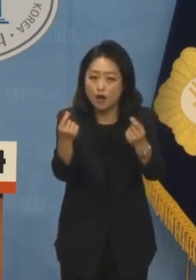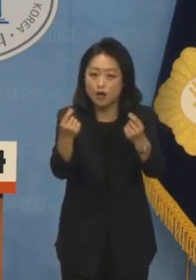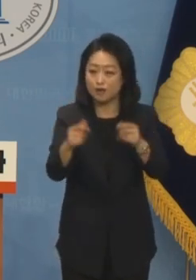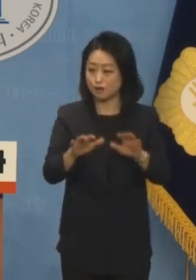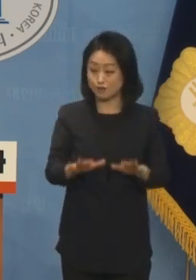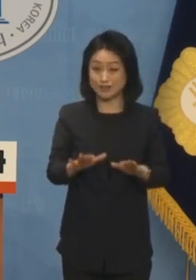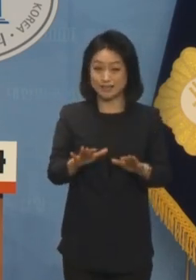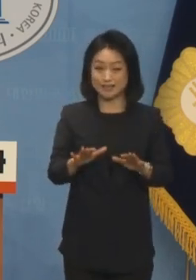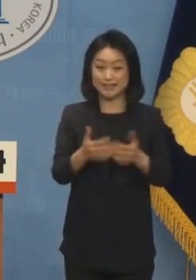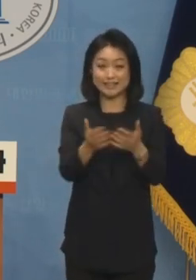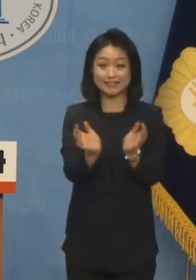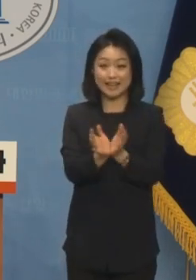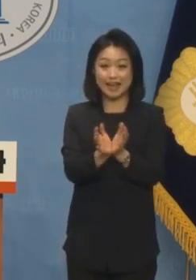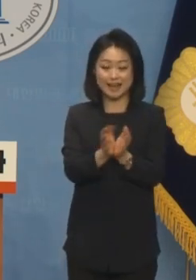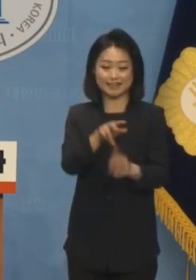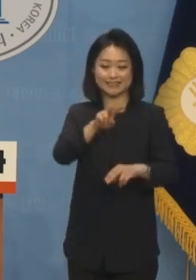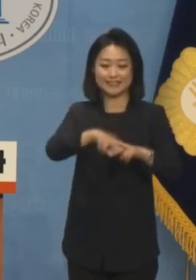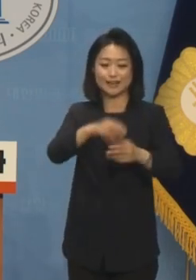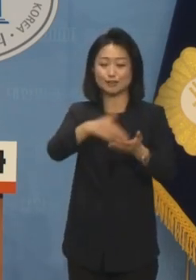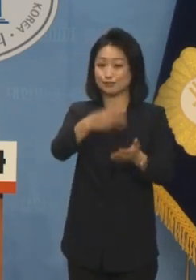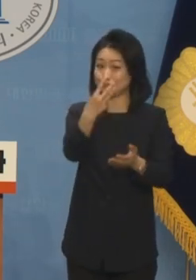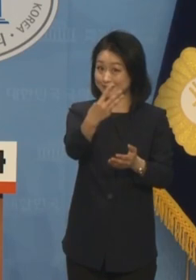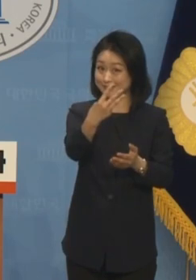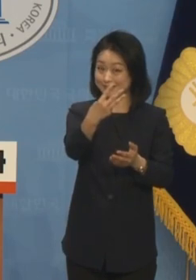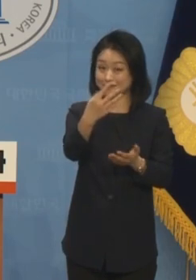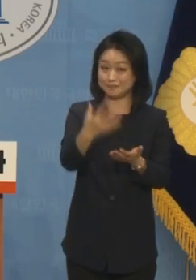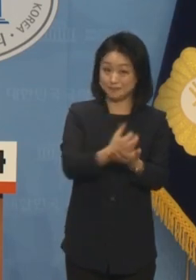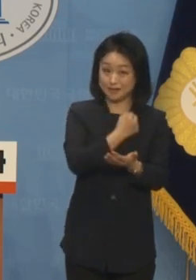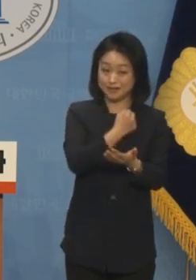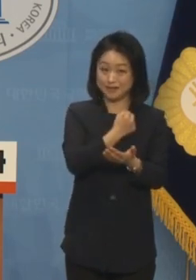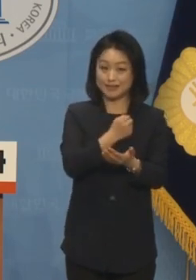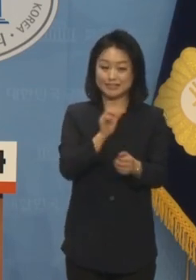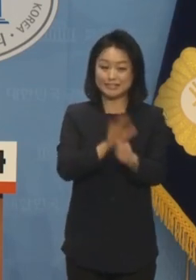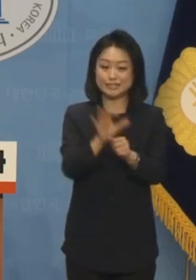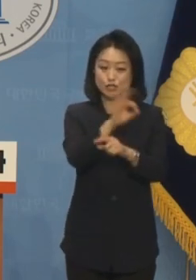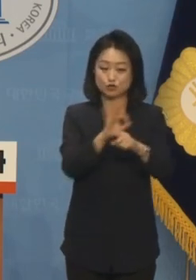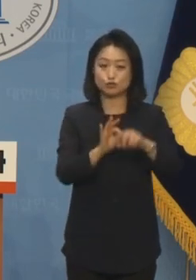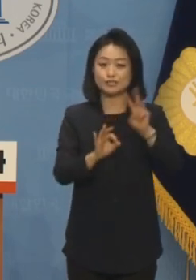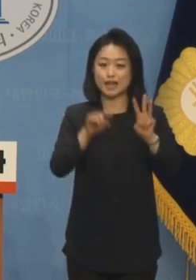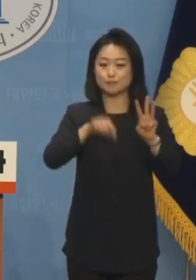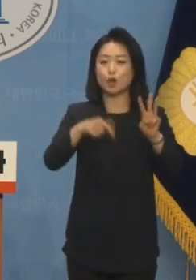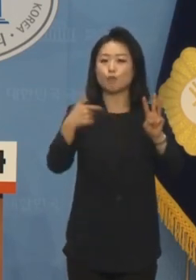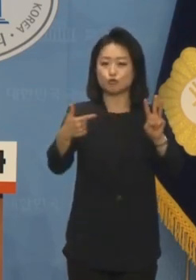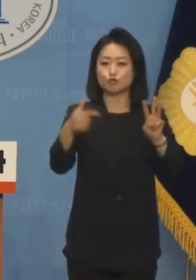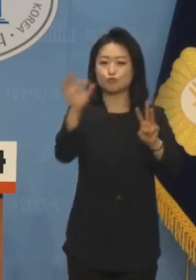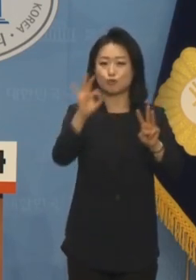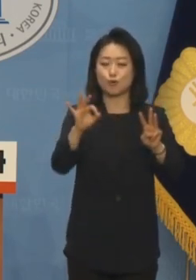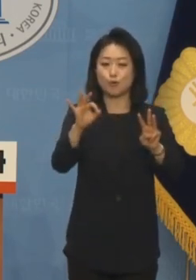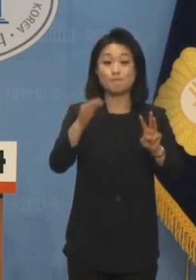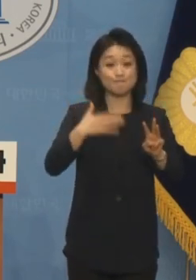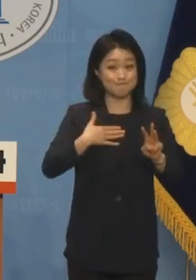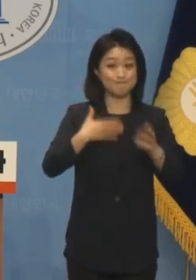3석이라는 의석과 정당 투표 3.6% 지지율이라는 성적표를 받았습니다.